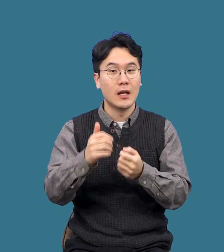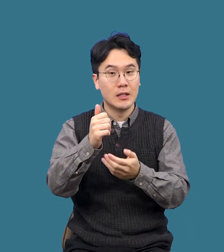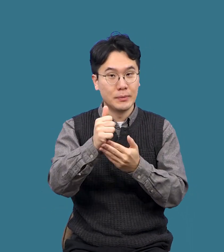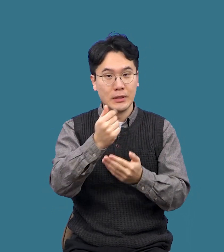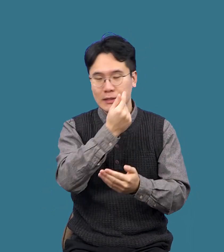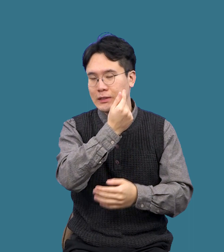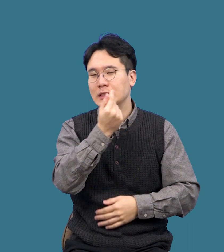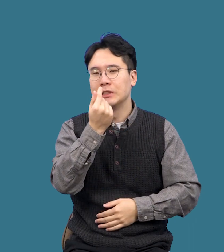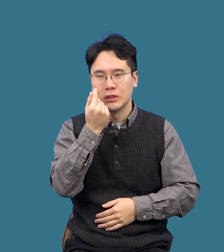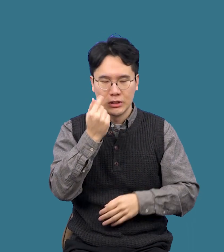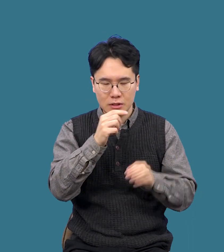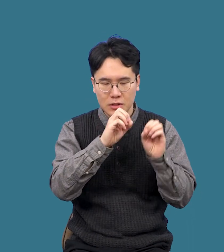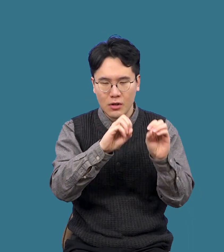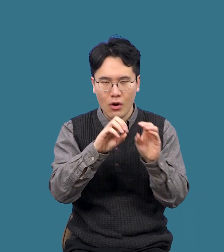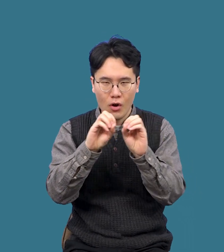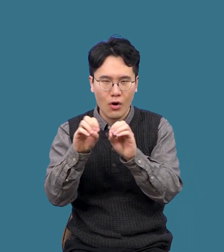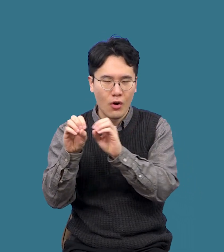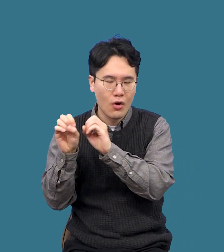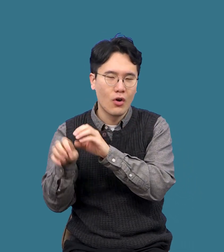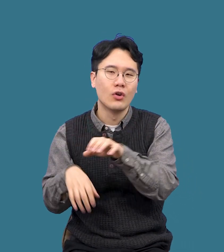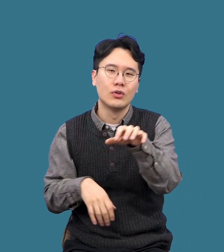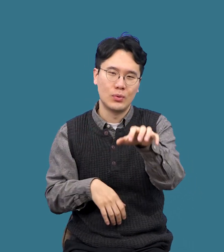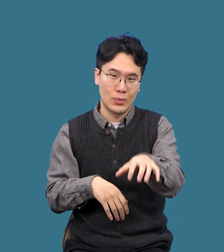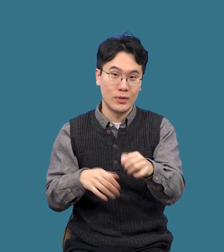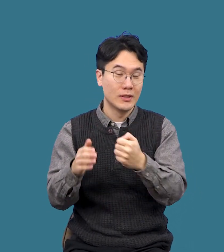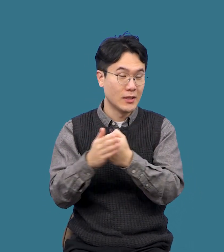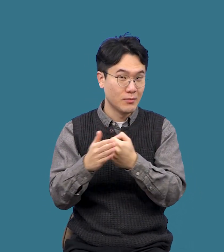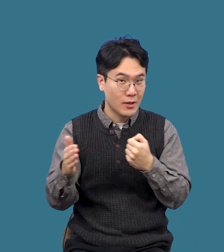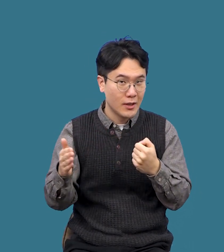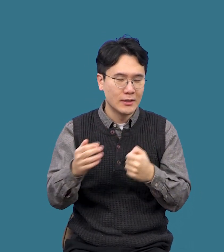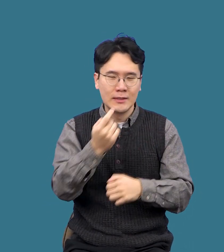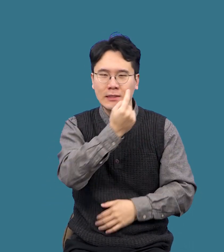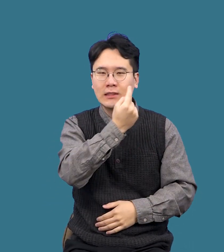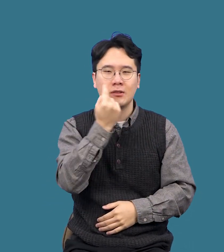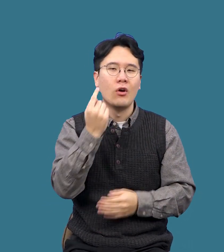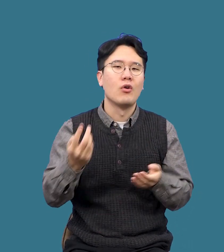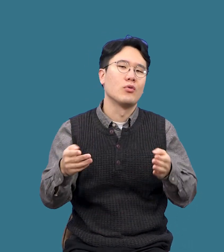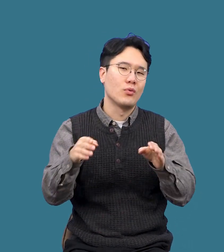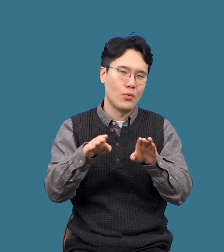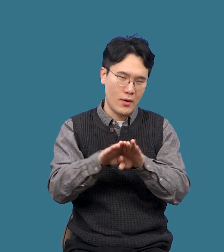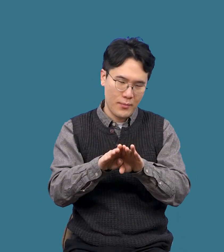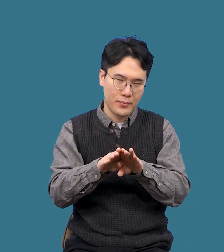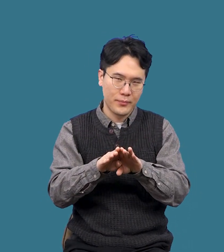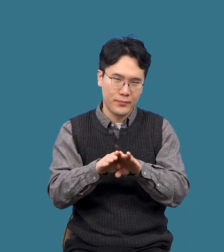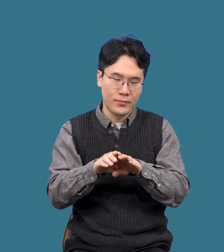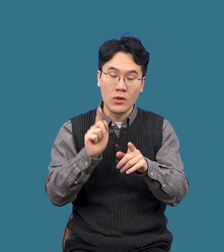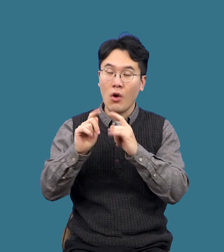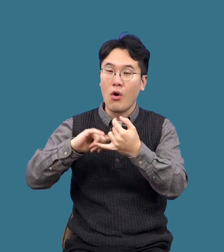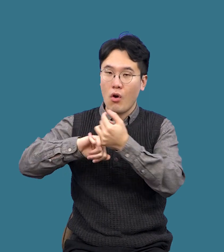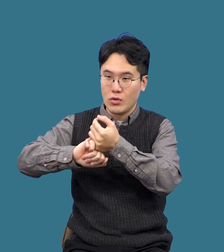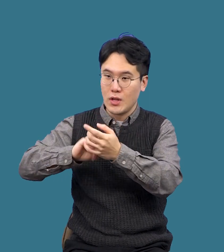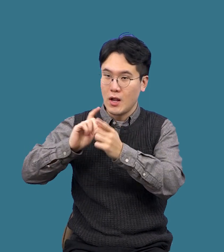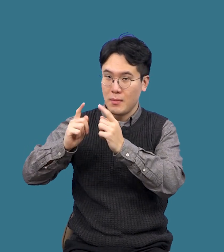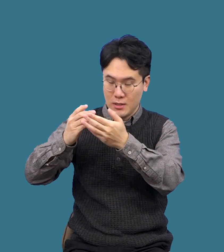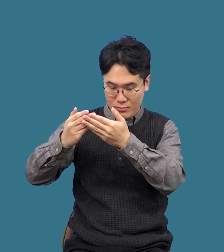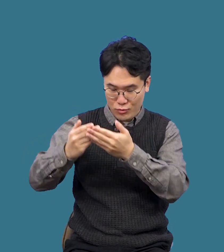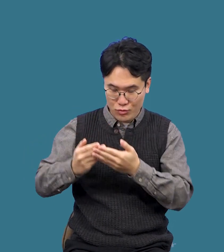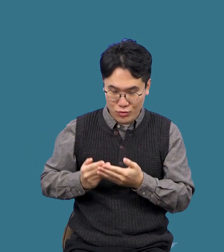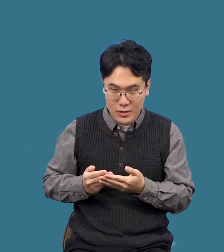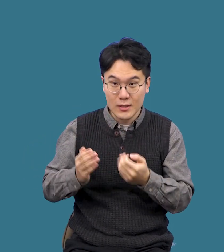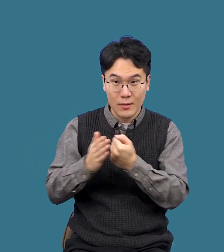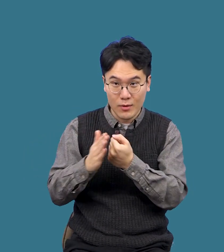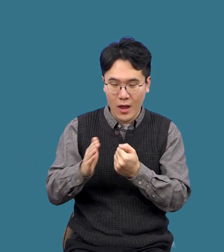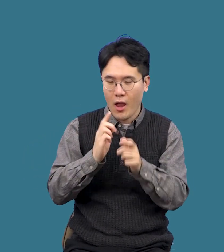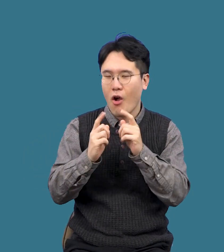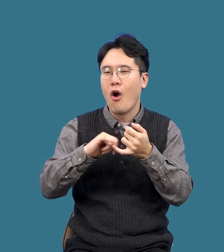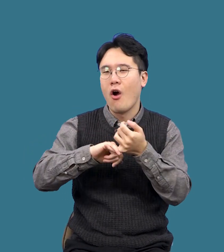해서 증거궤, 언약의 말씀을 주신 곳이라고 해서 언약궤라고도 합니다.